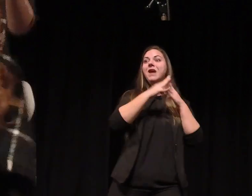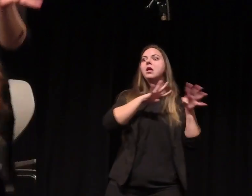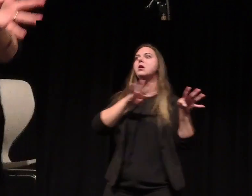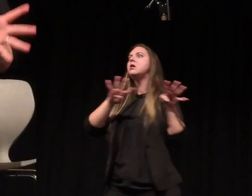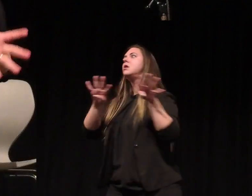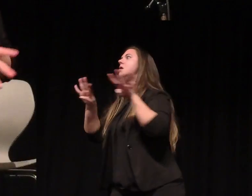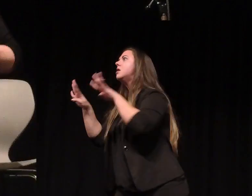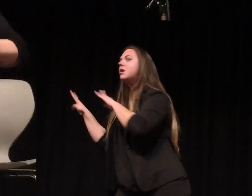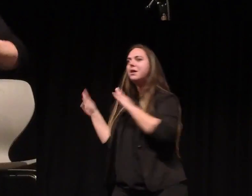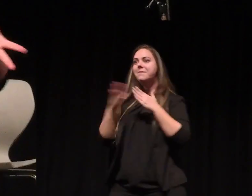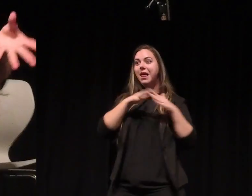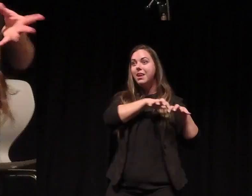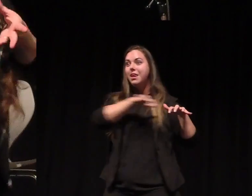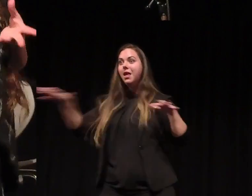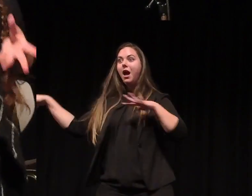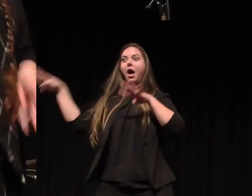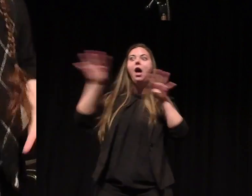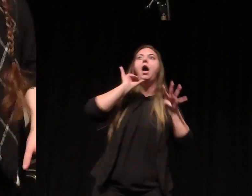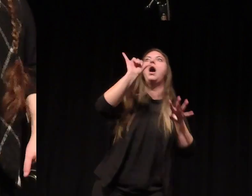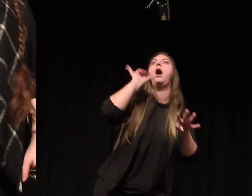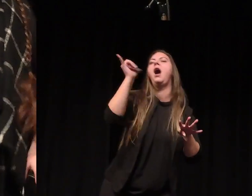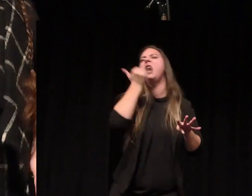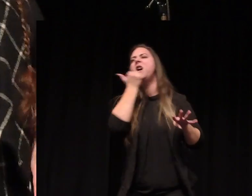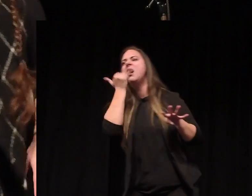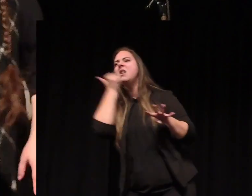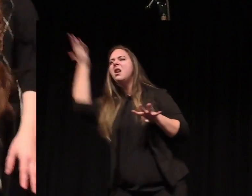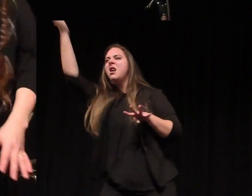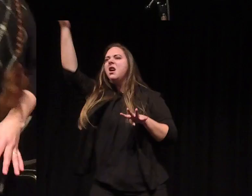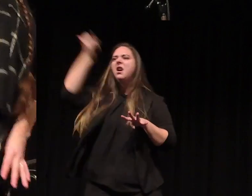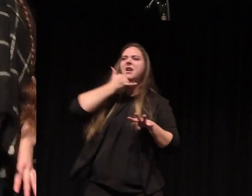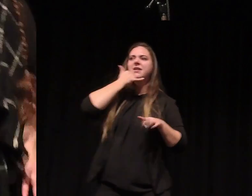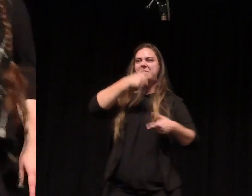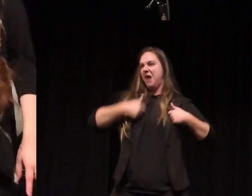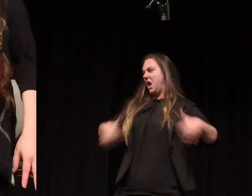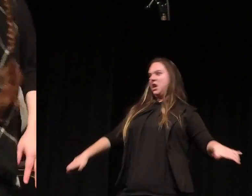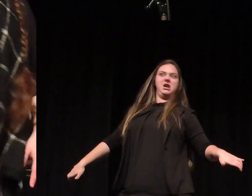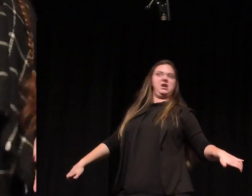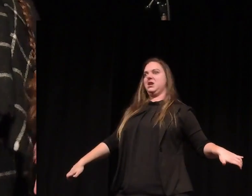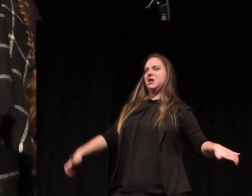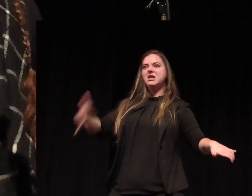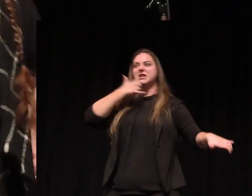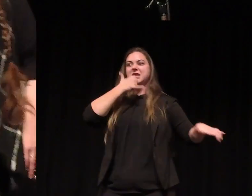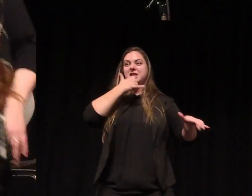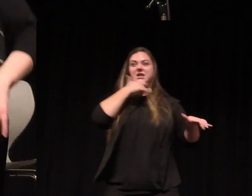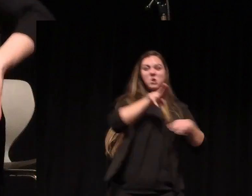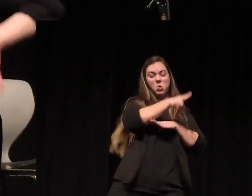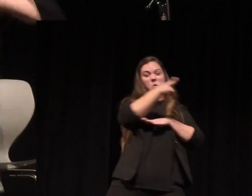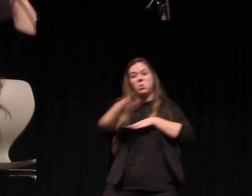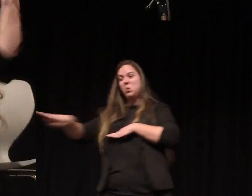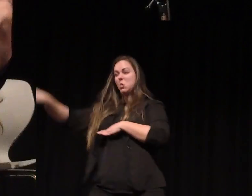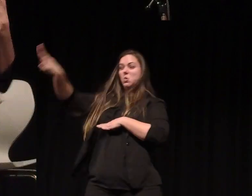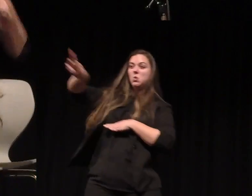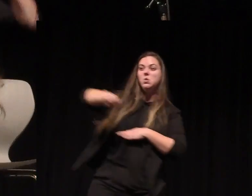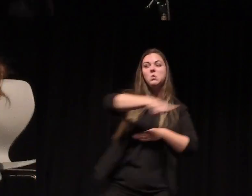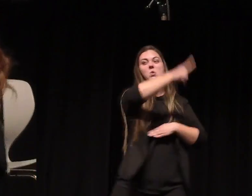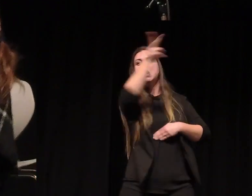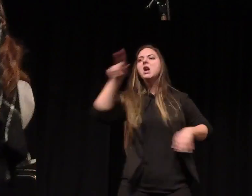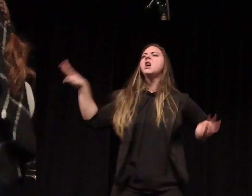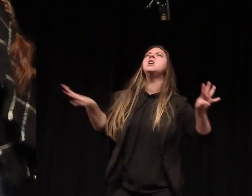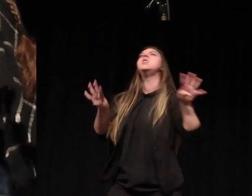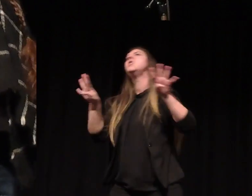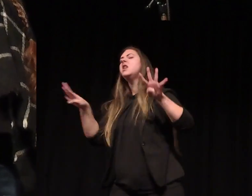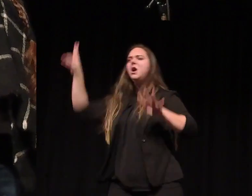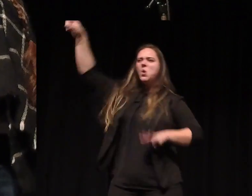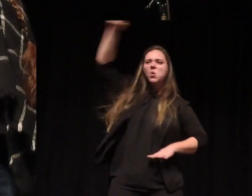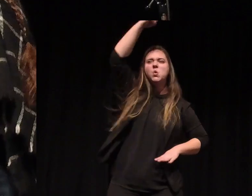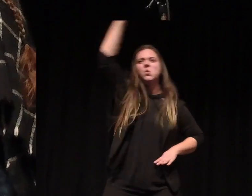être attirés pour voir qu'est-ce qui se passe. Ils voient la baignoire se promener de va-et-vient dans le ciel. Il y en a un qui dit « Ah,